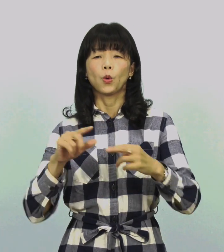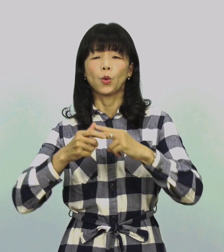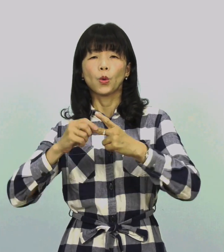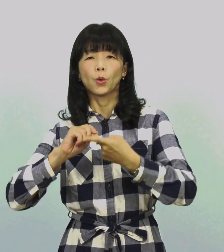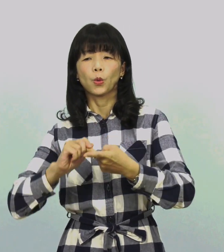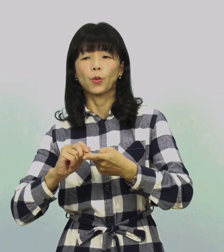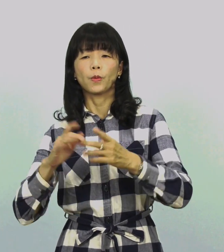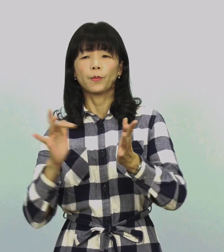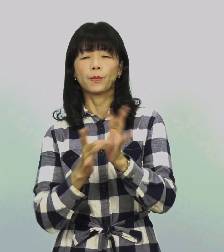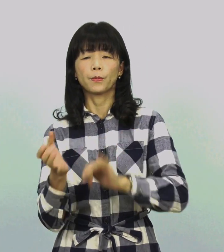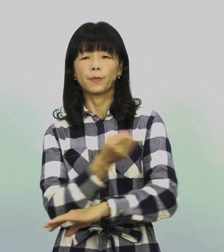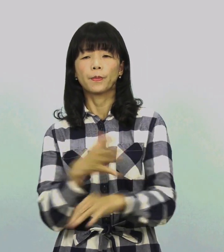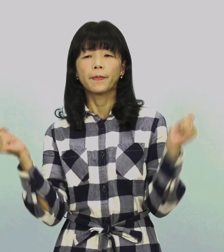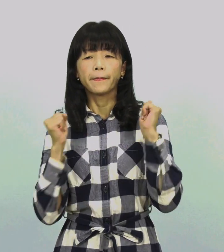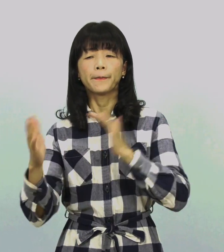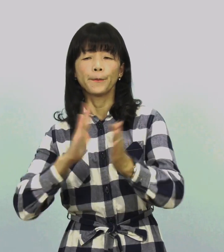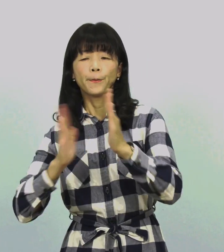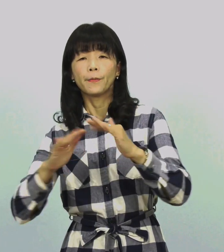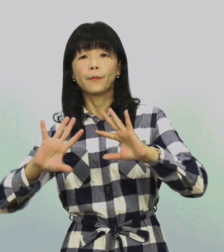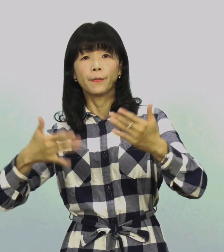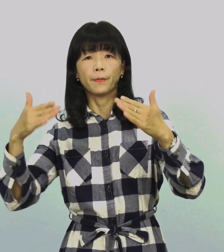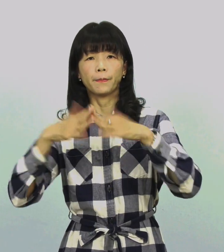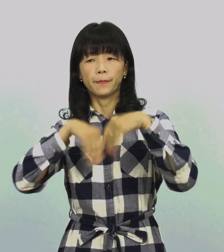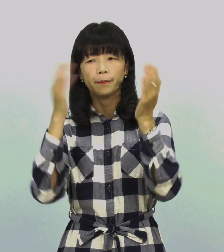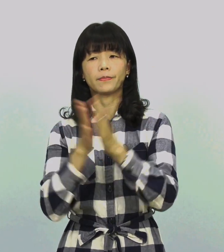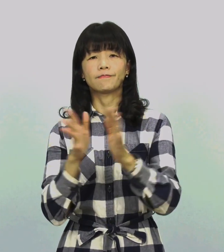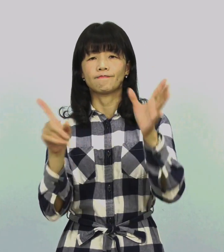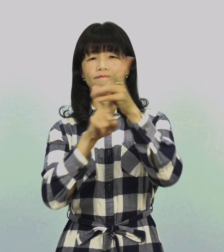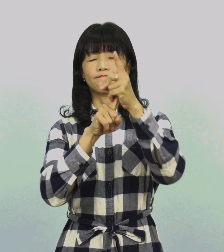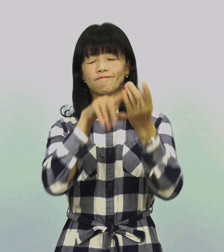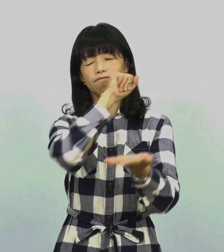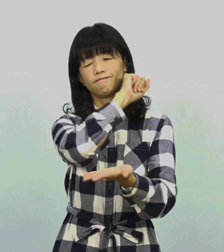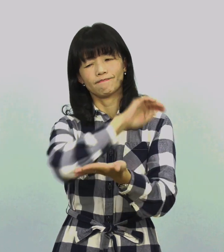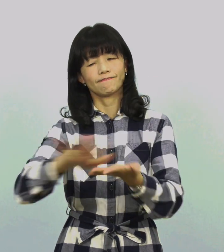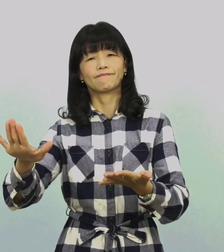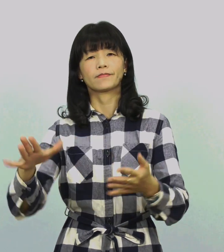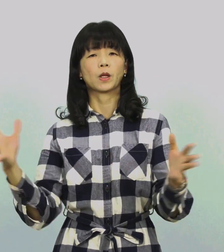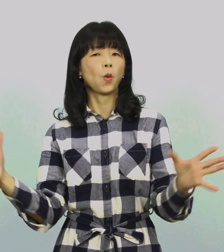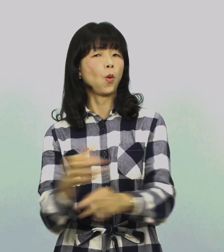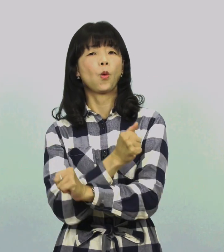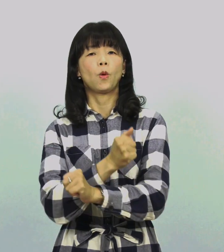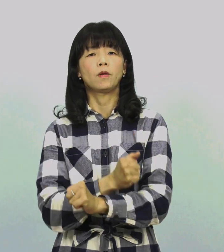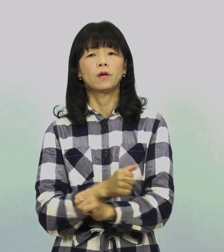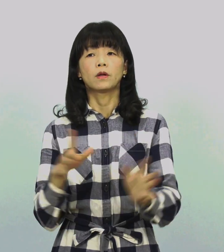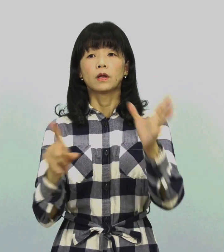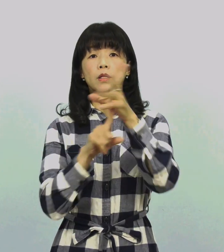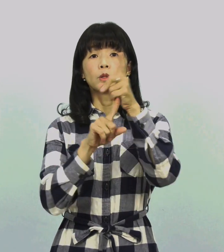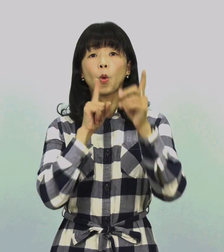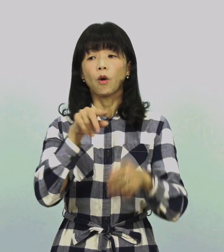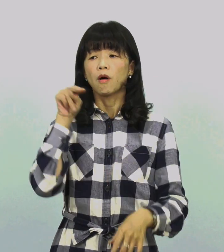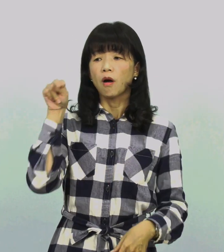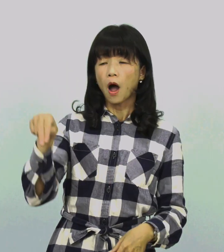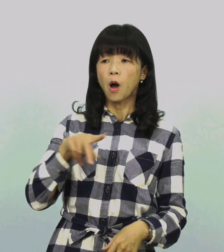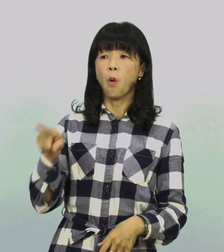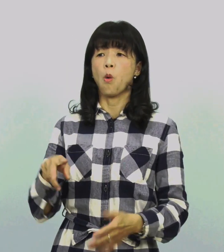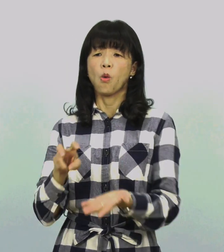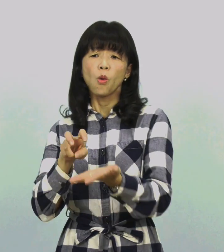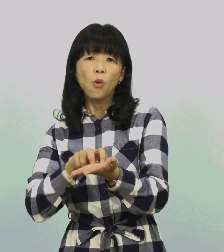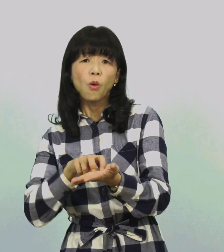冷征战的国家都要如梦一般消失。神说道，看到的人害怕怀疑，不相